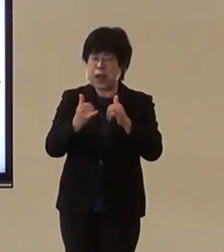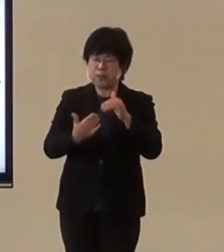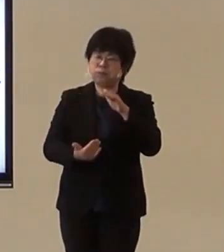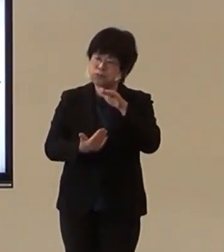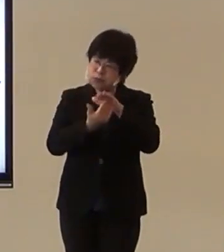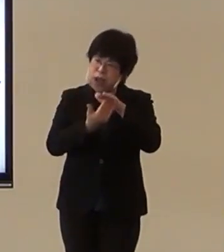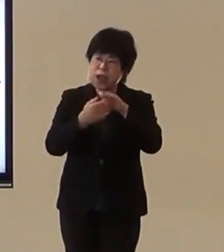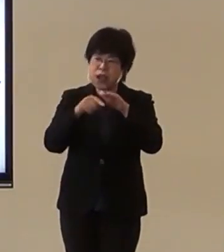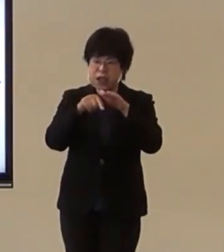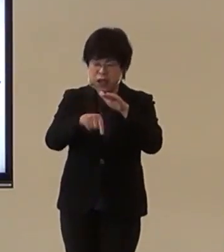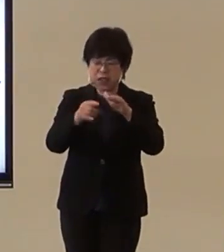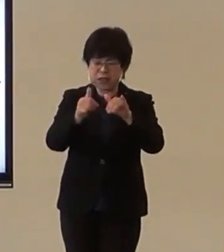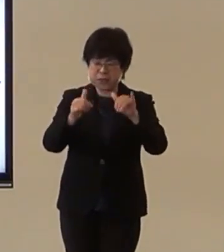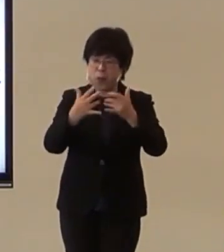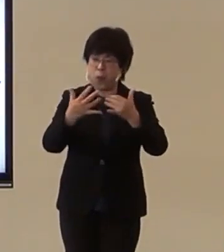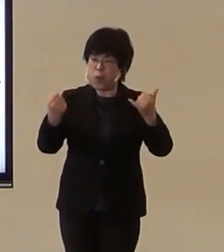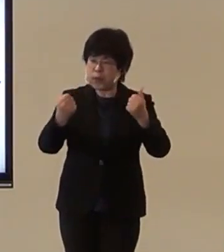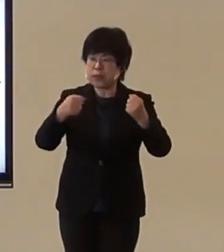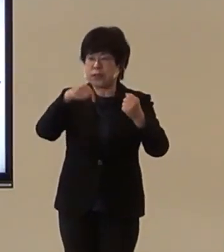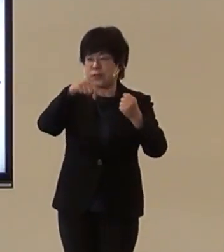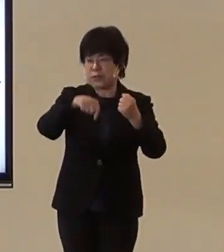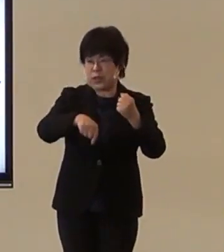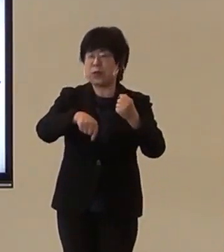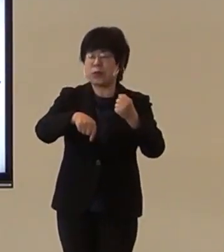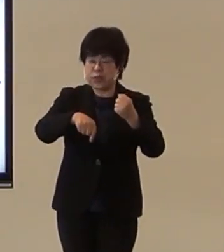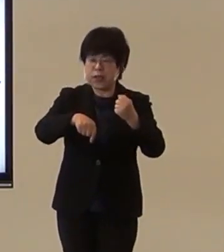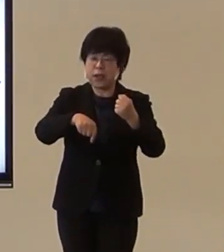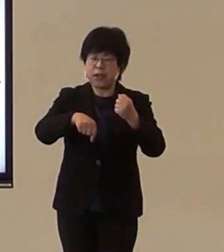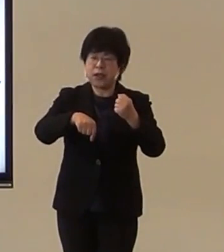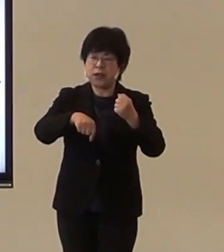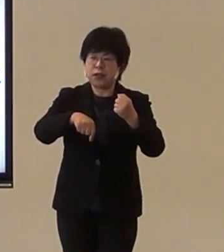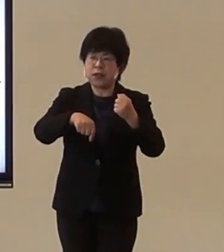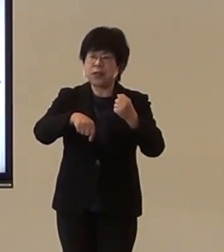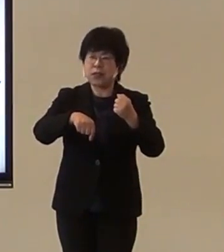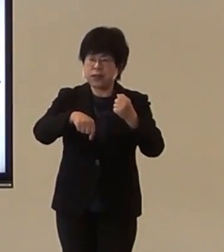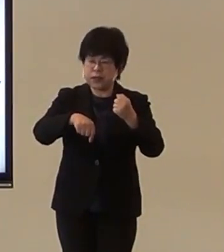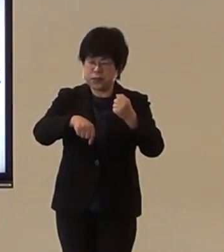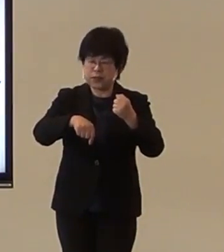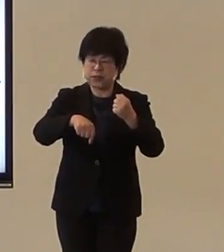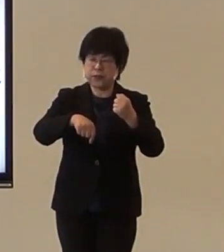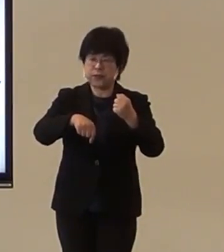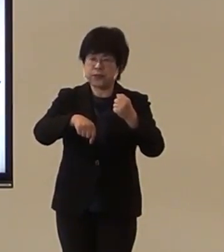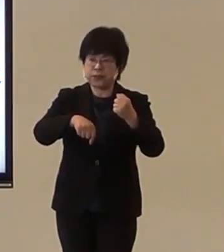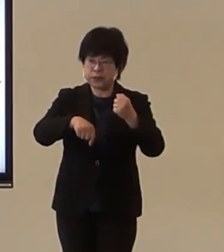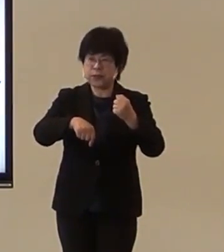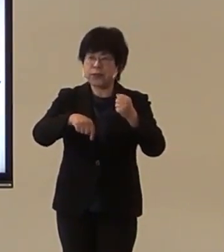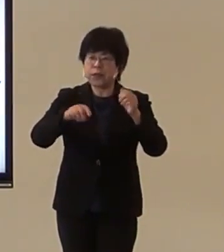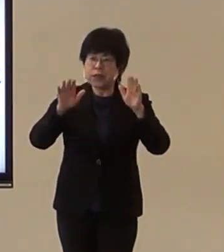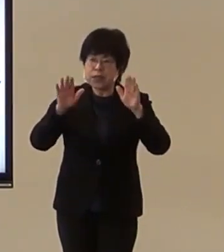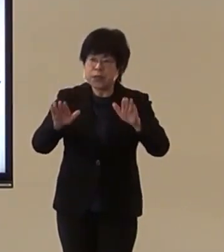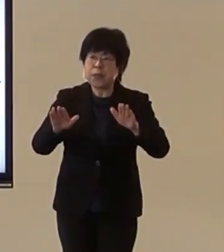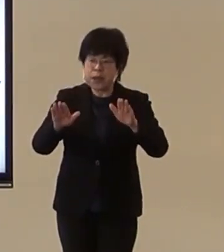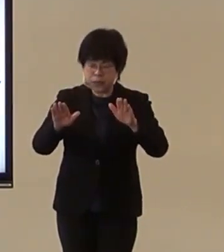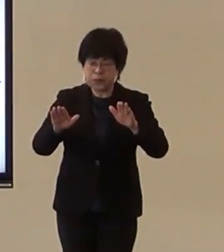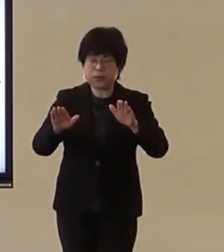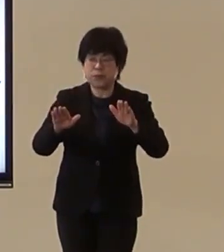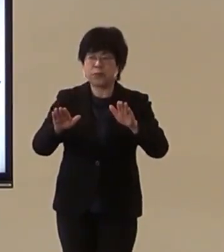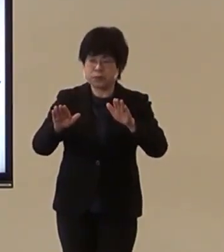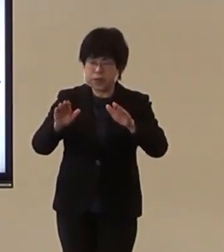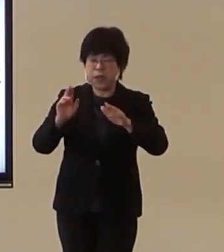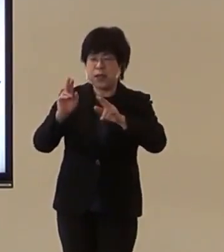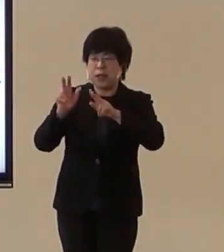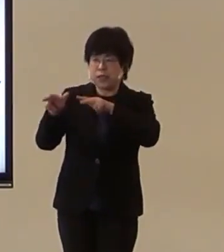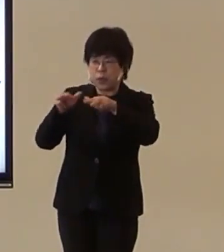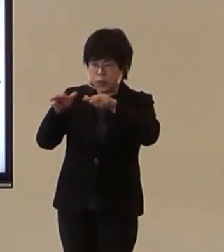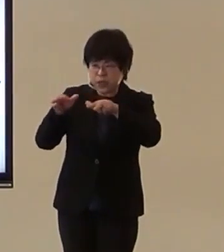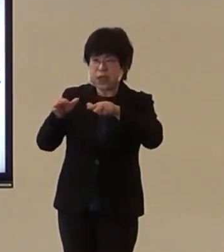とできるということでですね、山梨県モデルとおっしゃられている官民連携のこの接